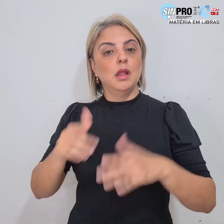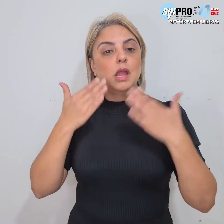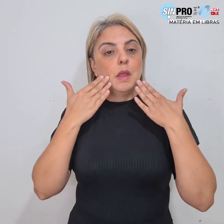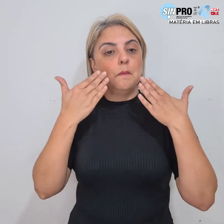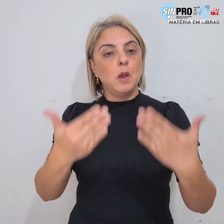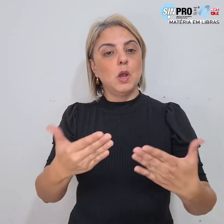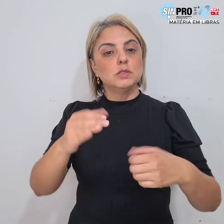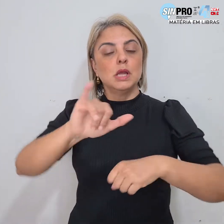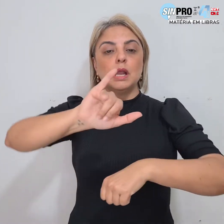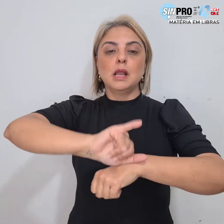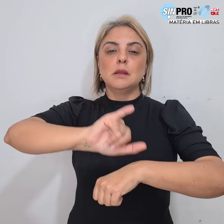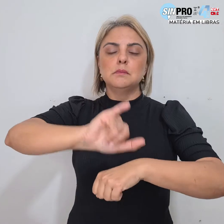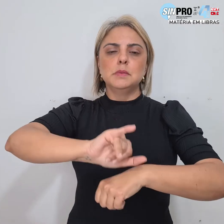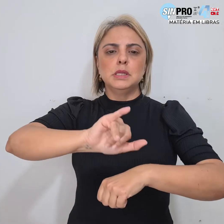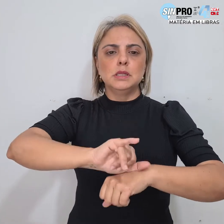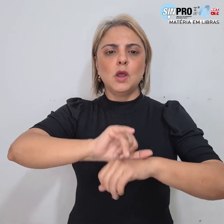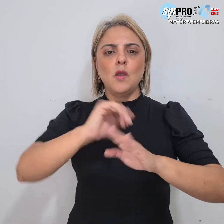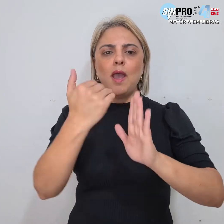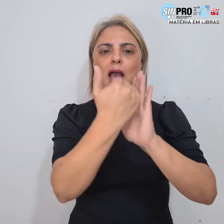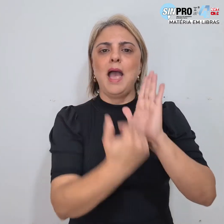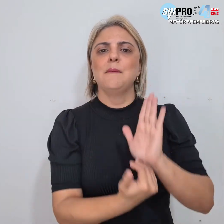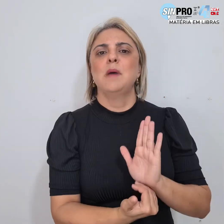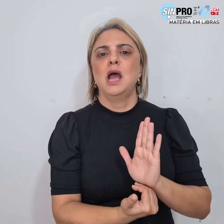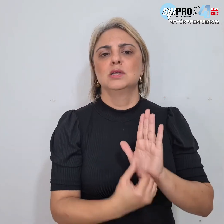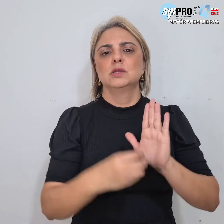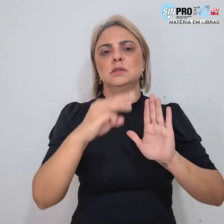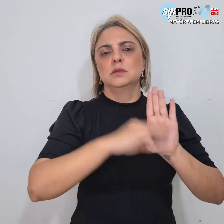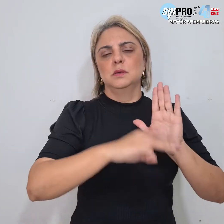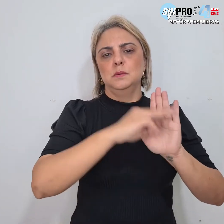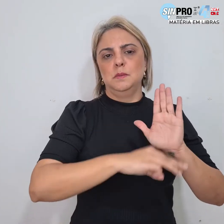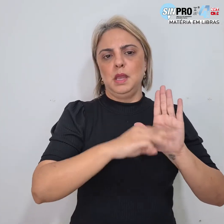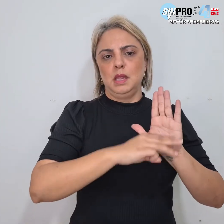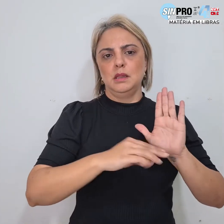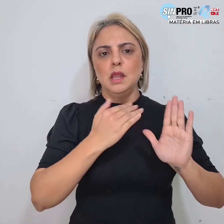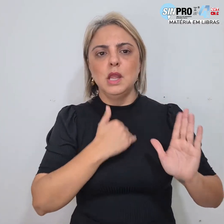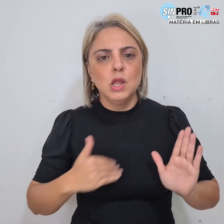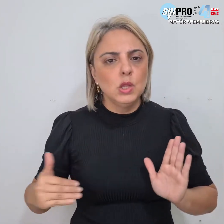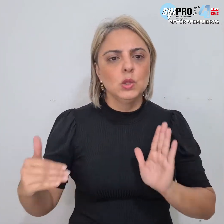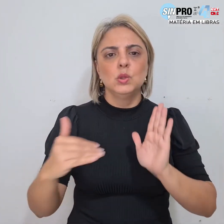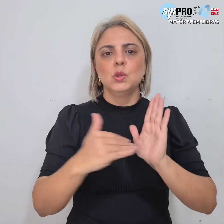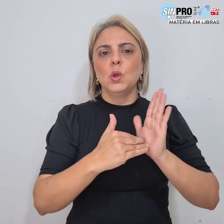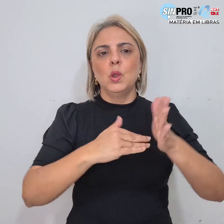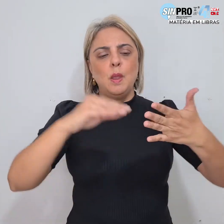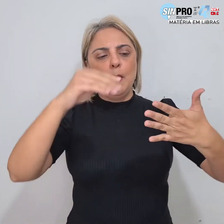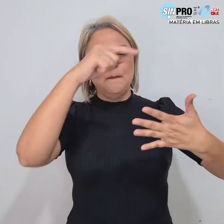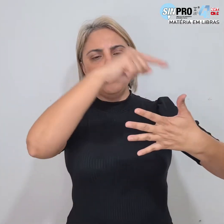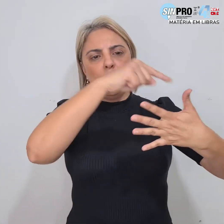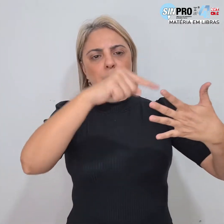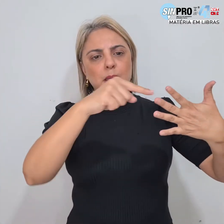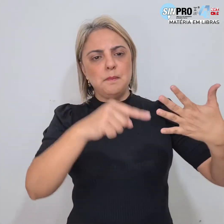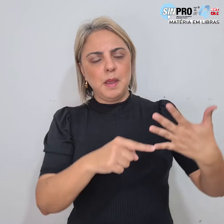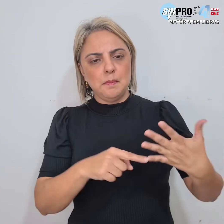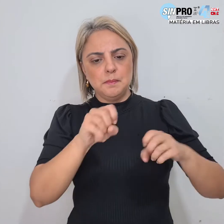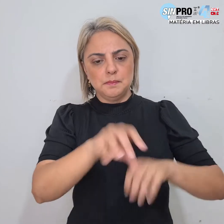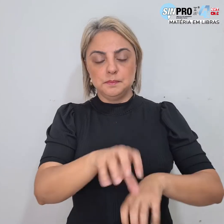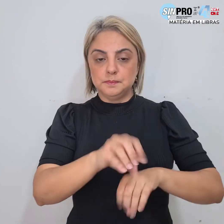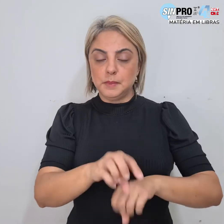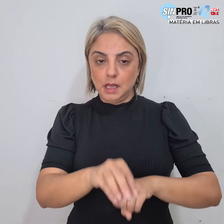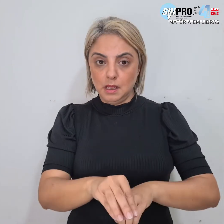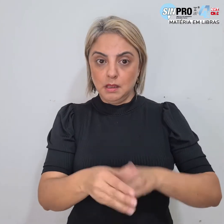onde mostra que a capital federal ficou abaixo das metas do índice em todas as etapas da educação básica e não